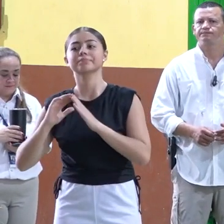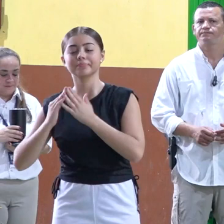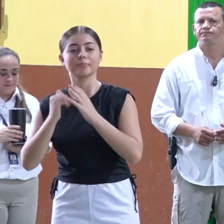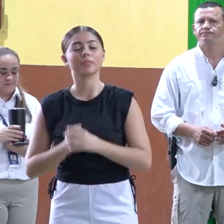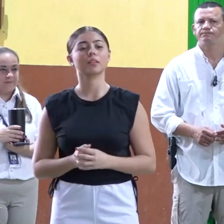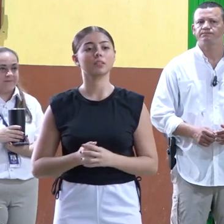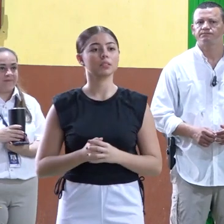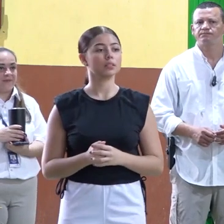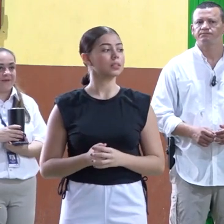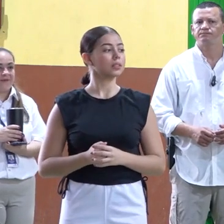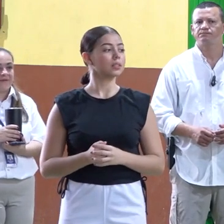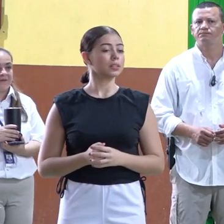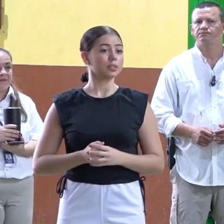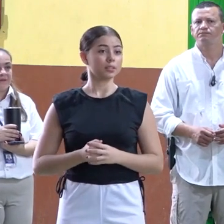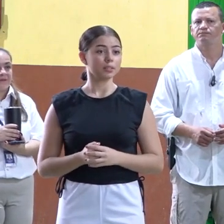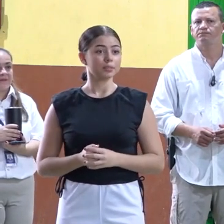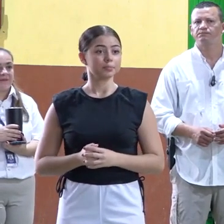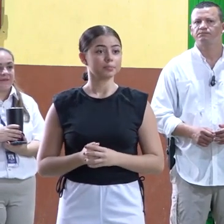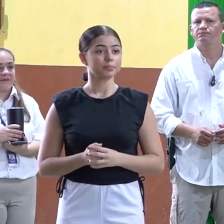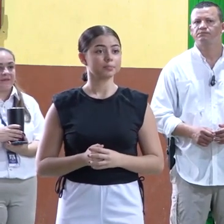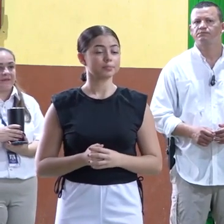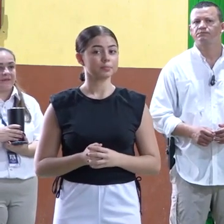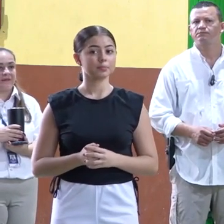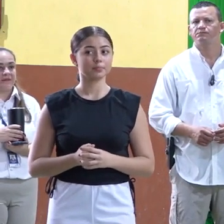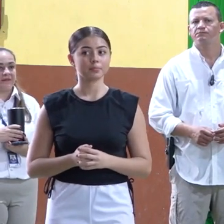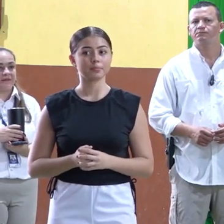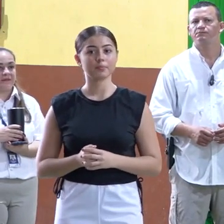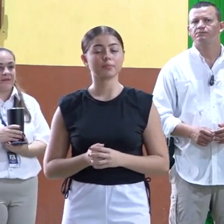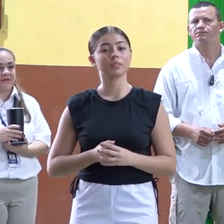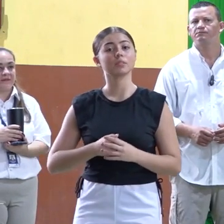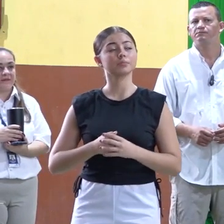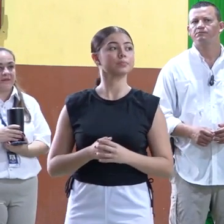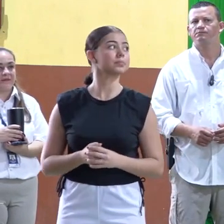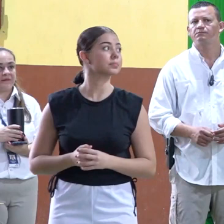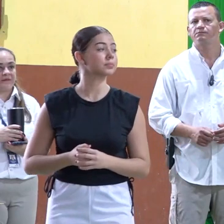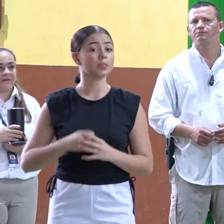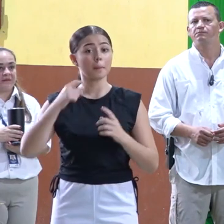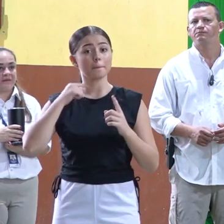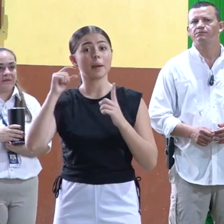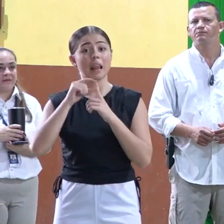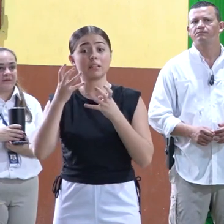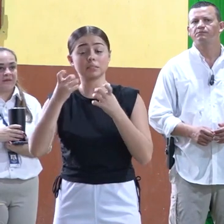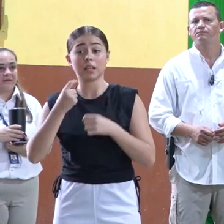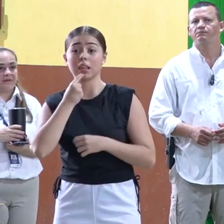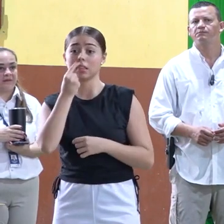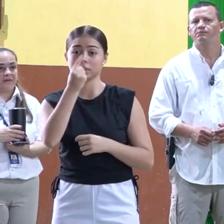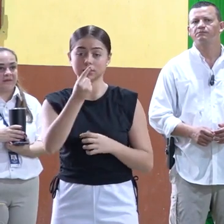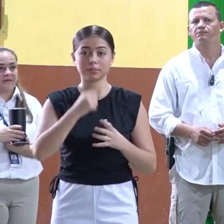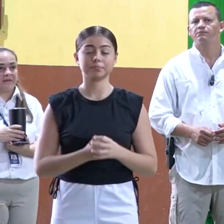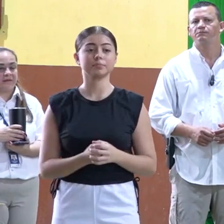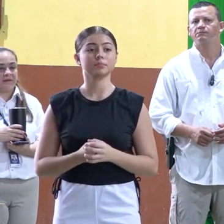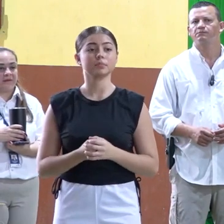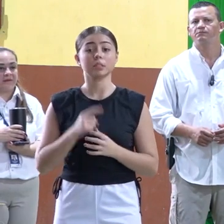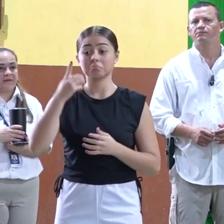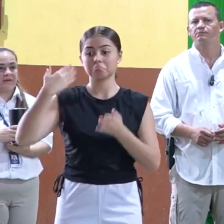desviar un poquito de las palabras que les quería decir.